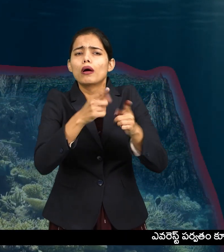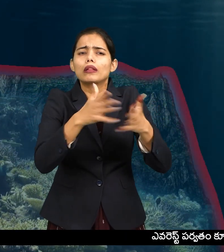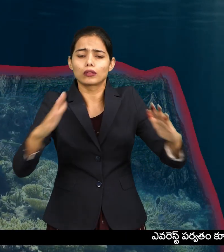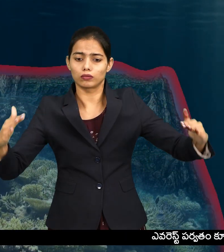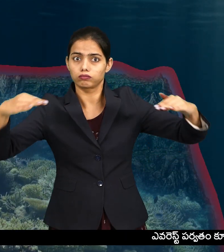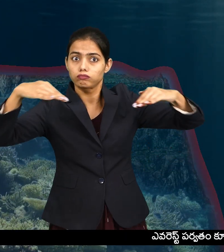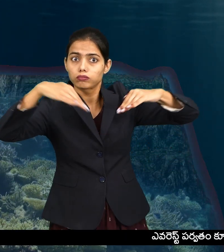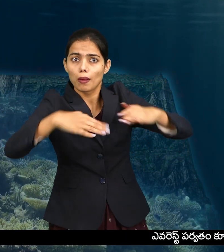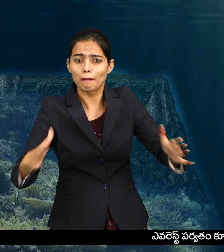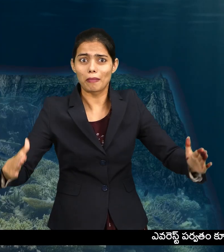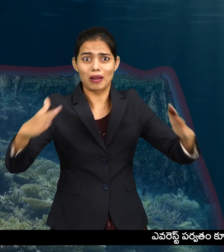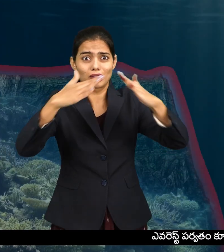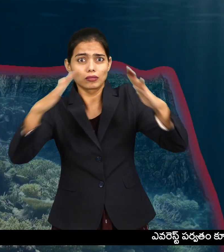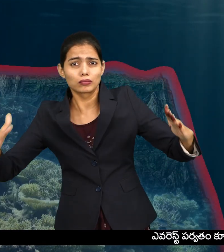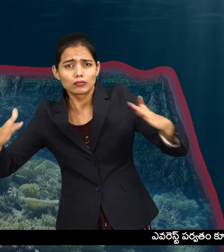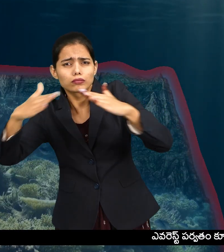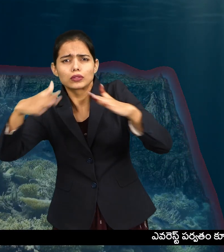మునిగిపోతుంది.